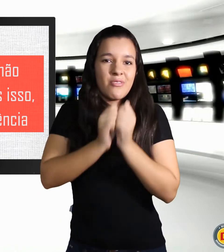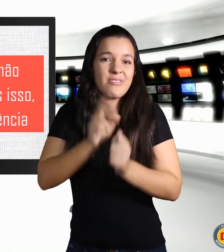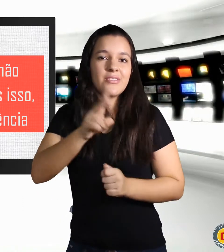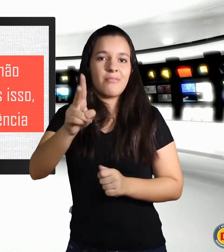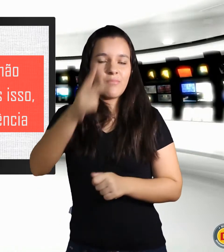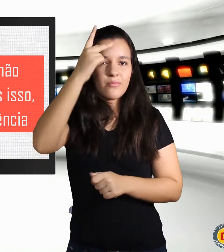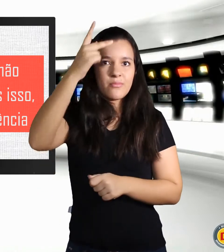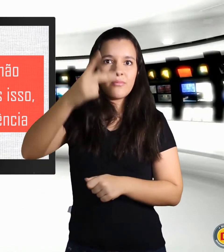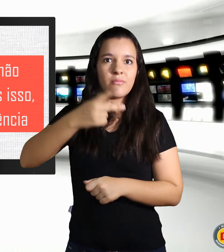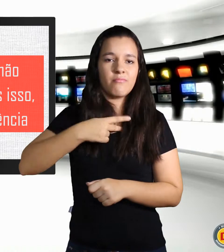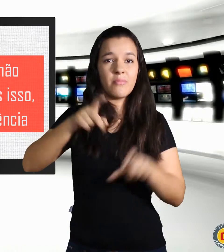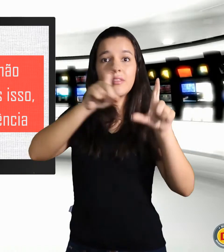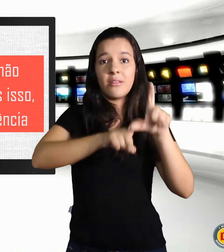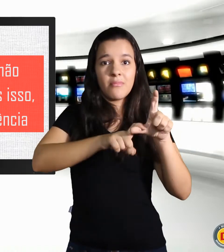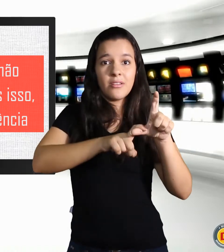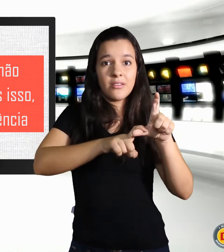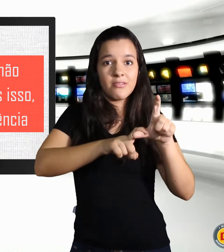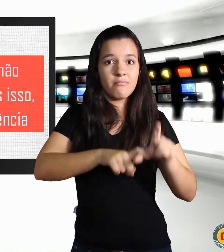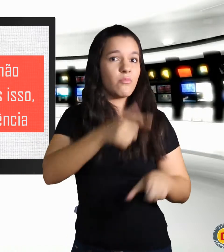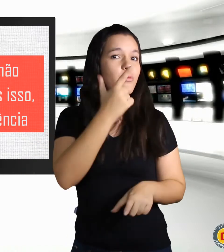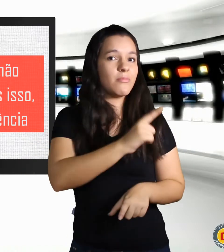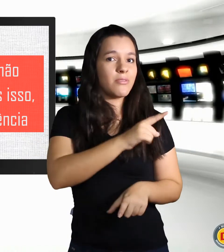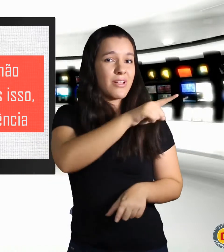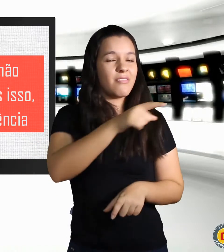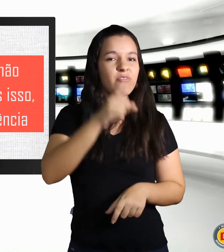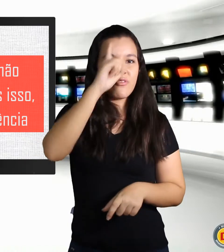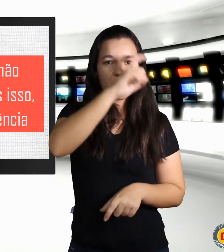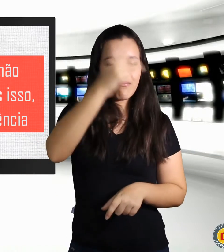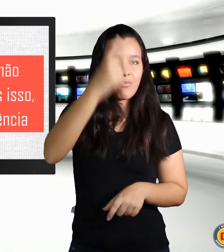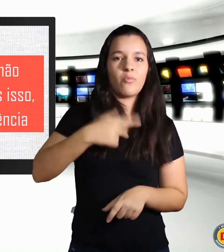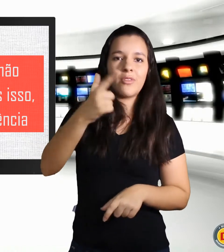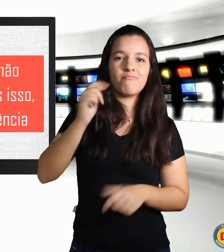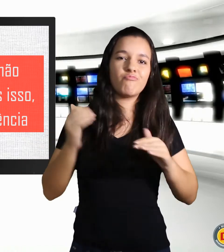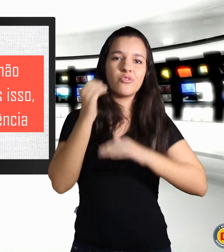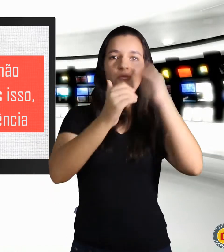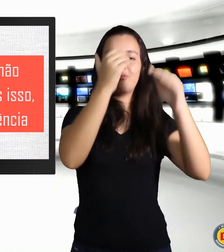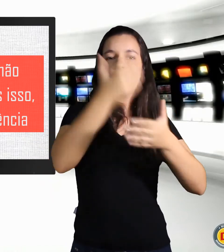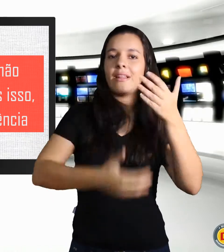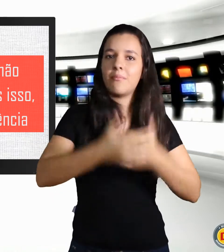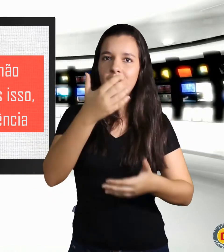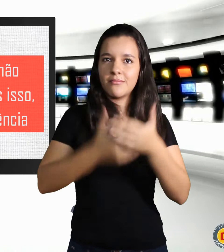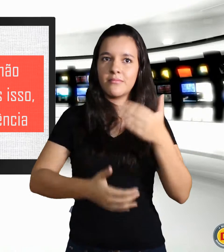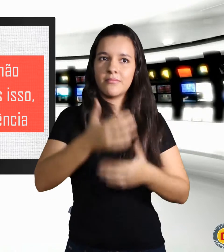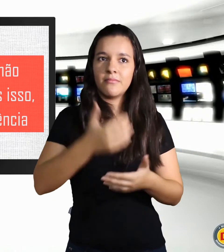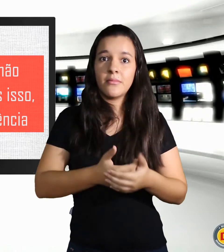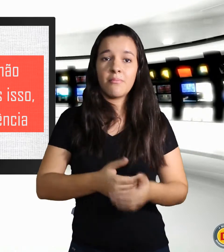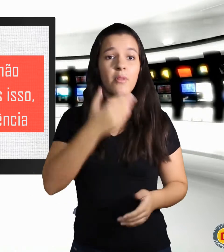parte do surdo, o que prejudicará substancialmente o seu desenvolvimento. Recomenda-se que o TIOS esteja no